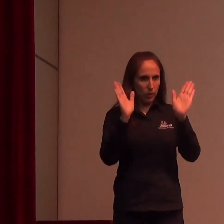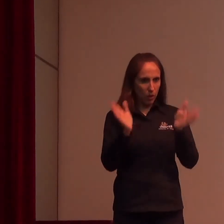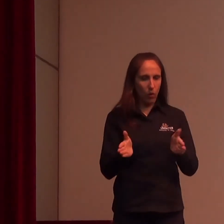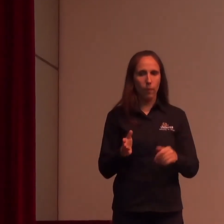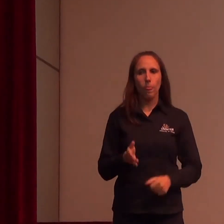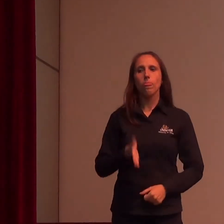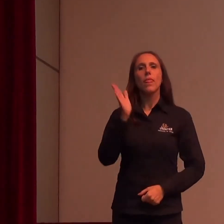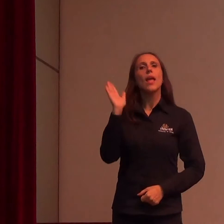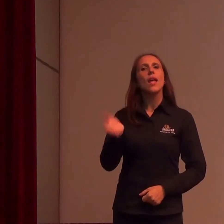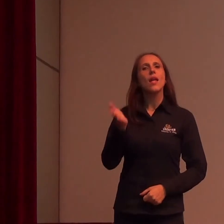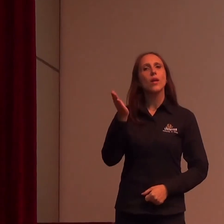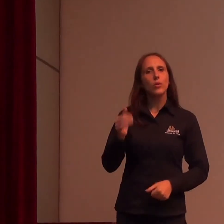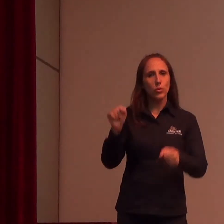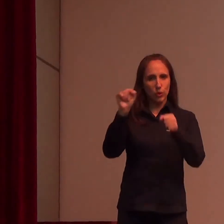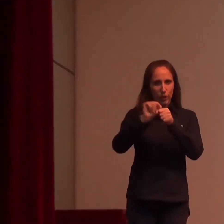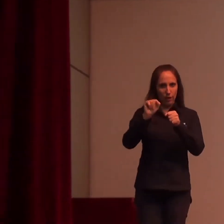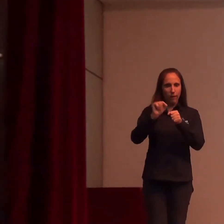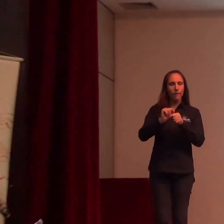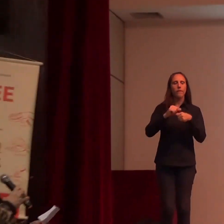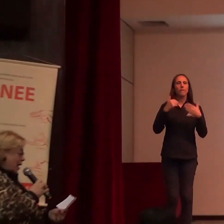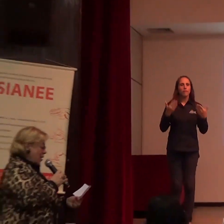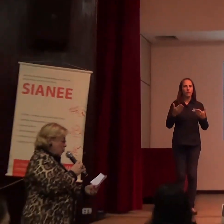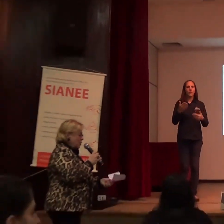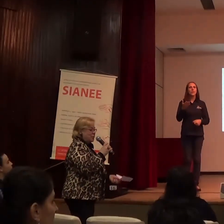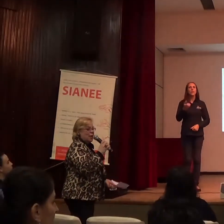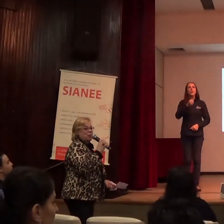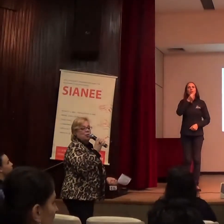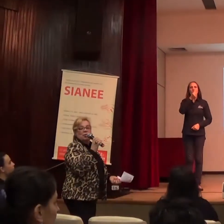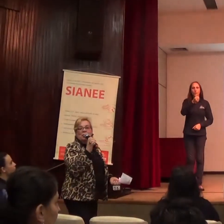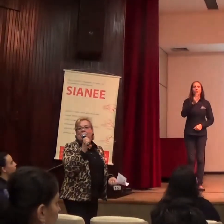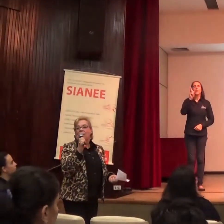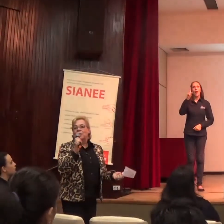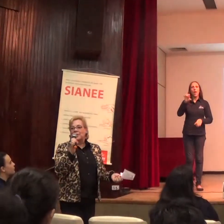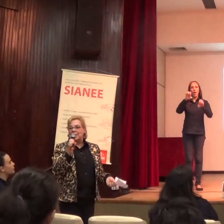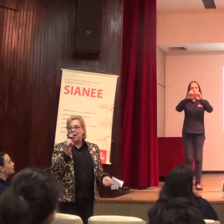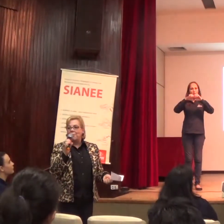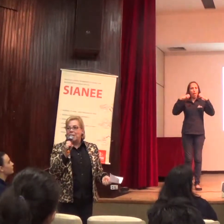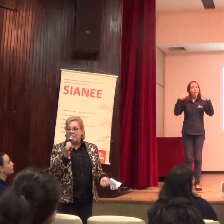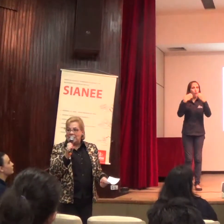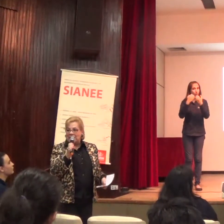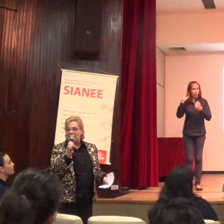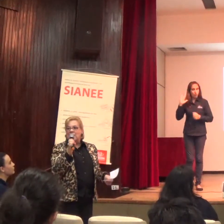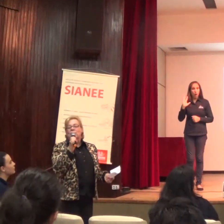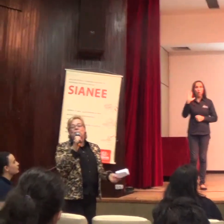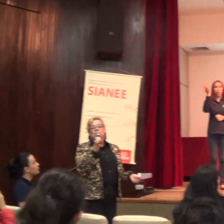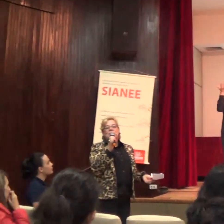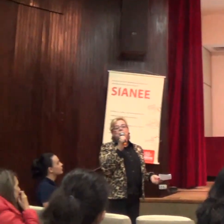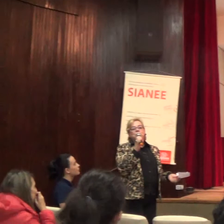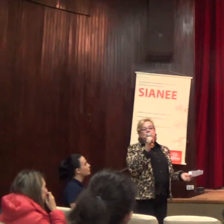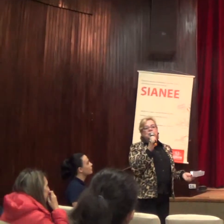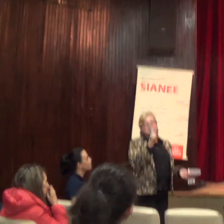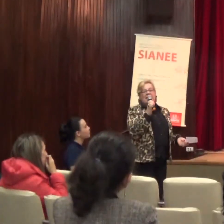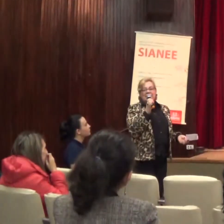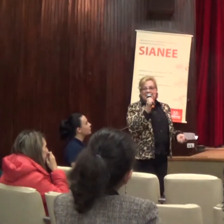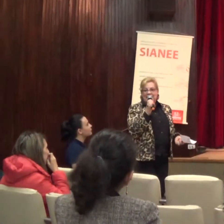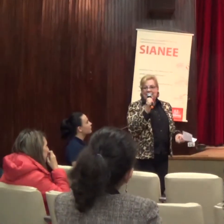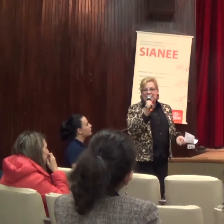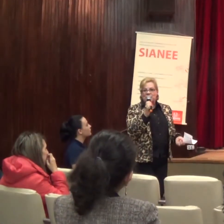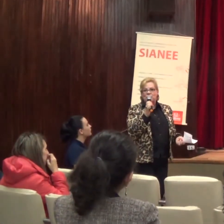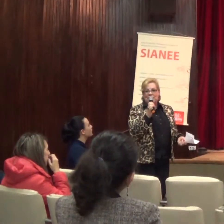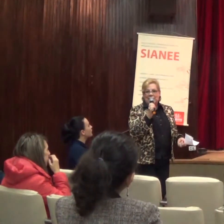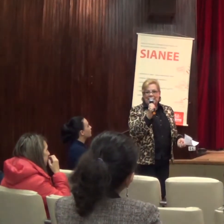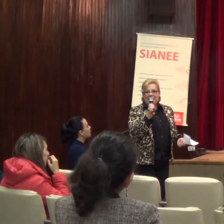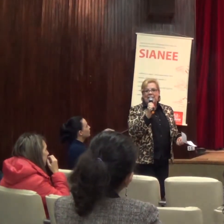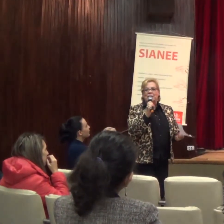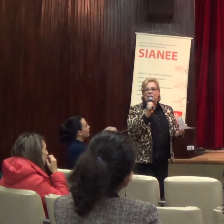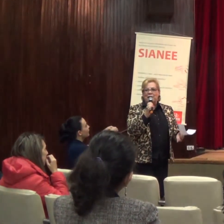convite sem o microfone. O professor Enes está aqui. É um evento que acontecerá amanhã no campus Garcês,